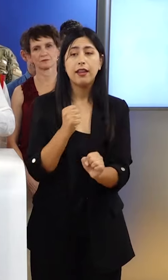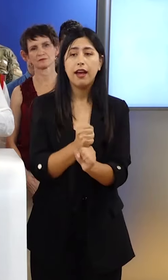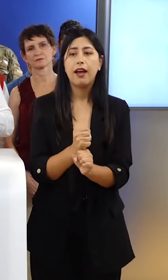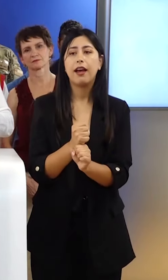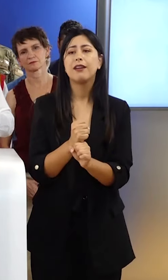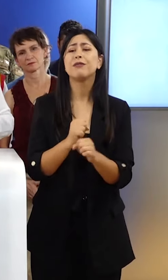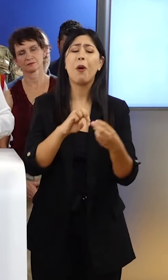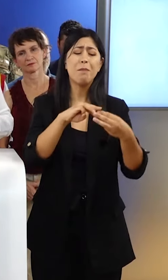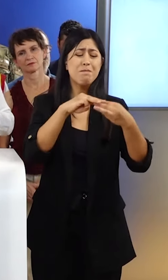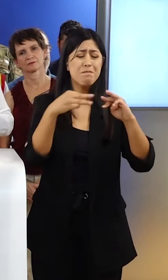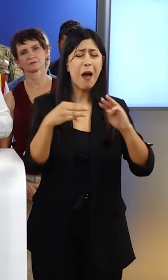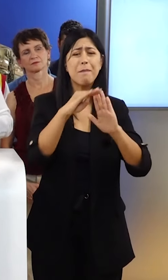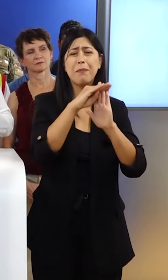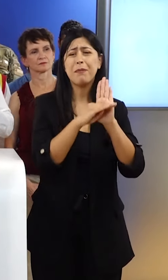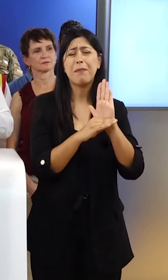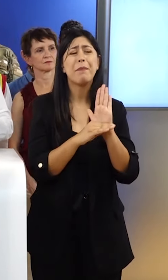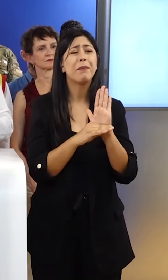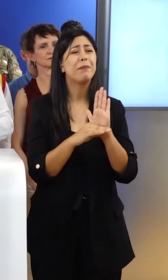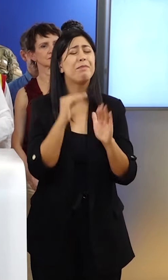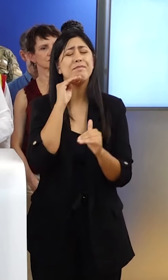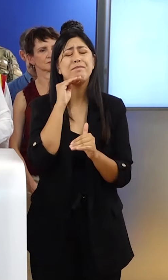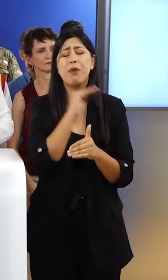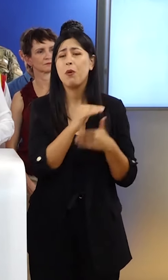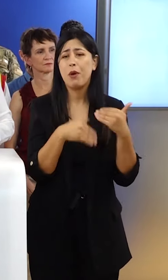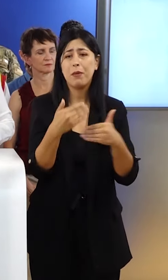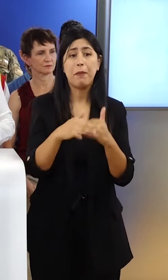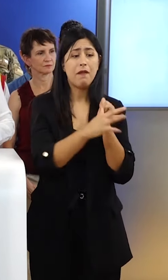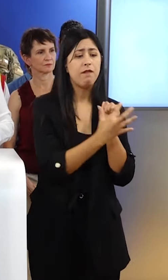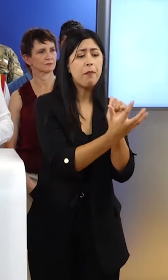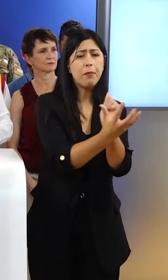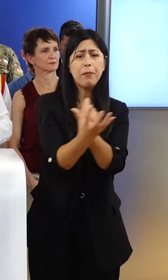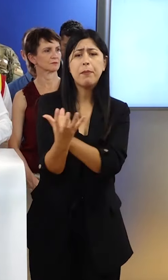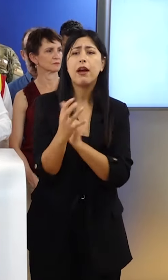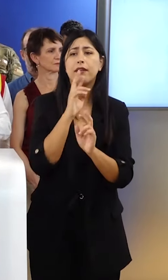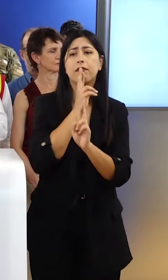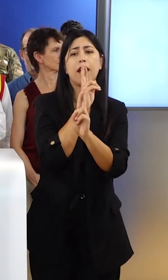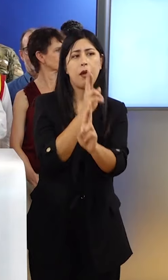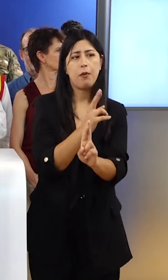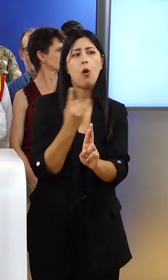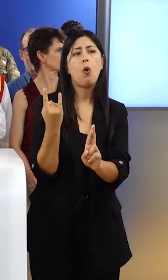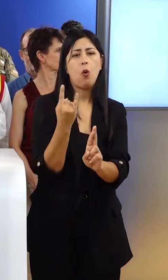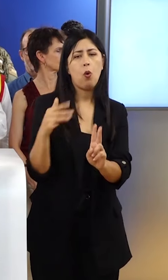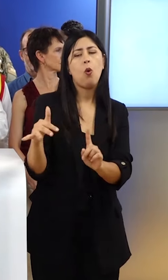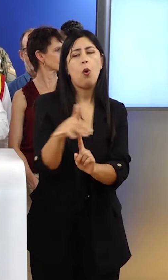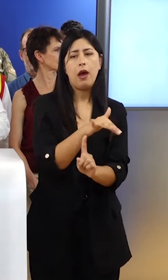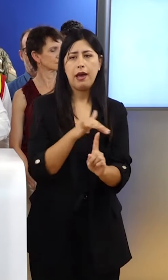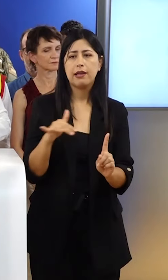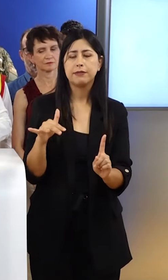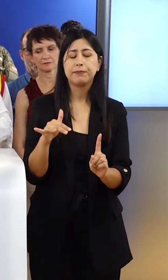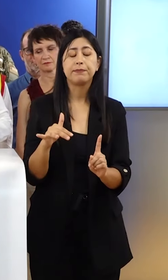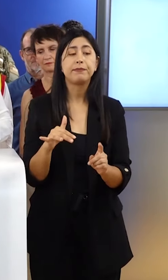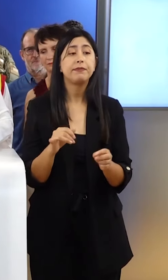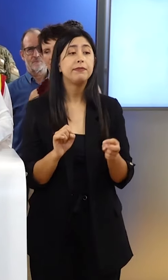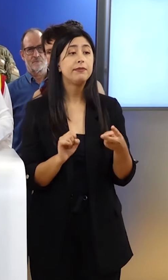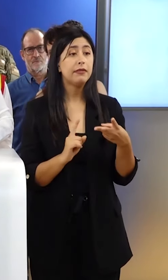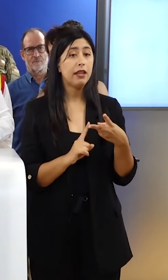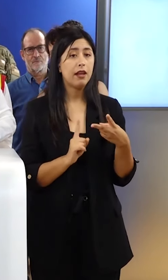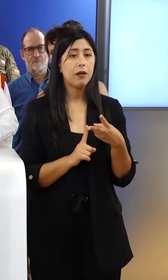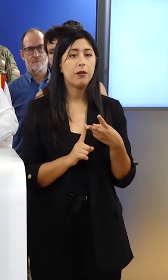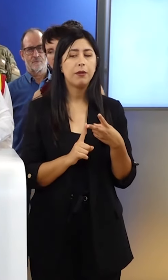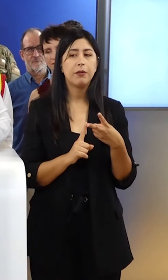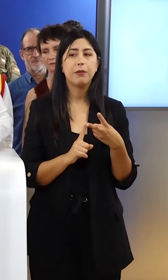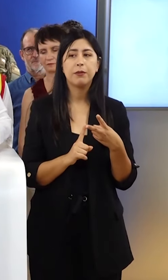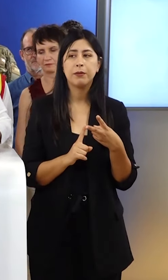mecanismos mucho más expeditos para movilizar recursos para atender la emergencia eh en segundo lugar